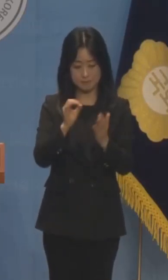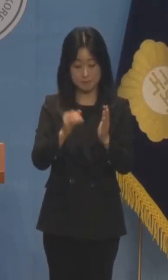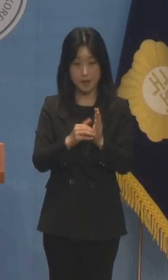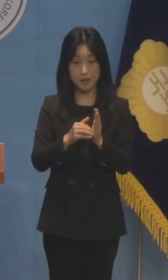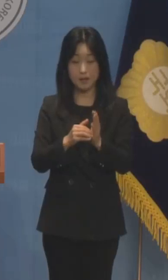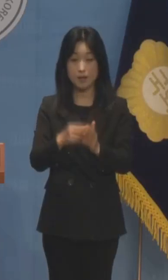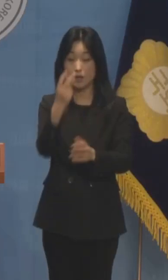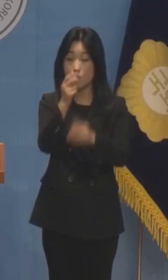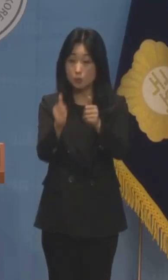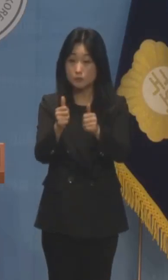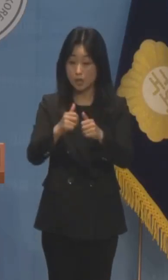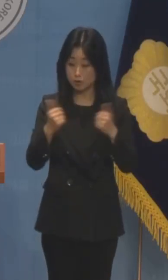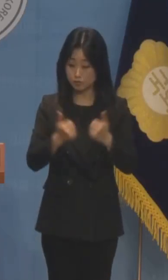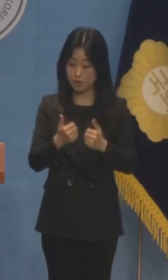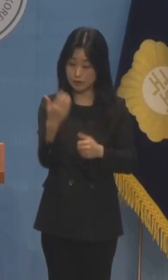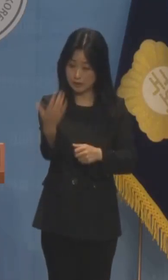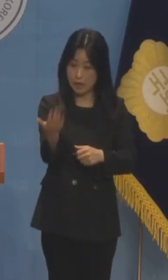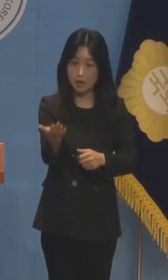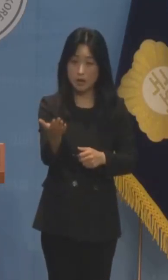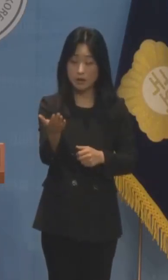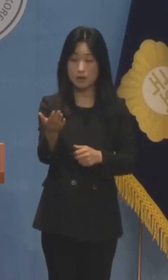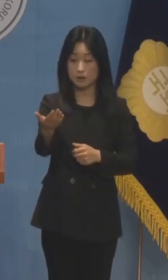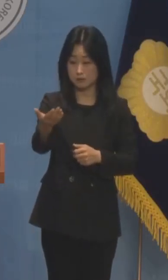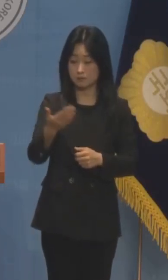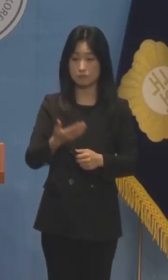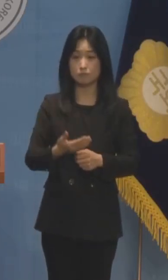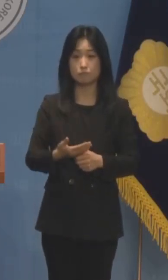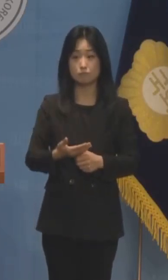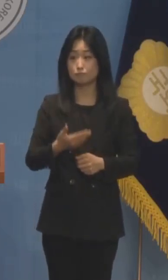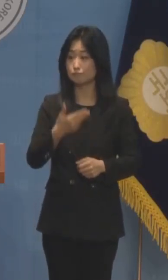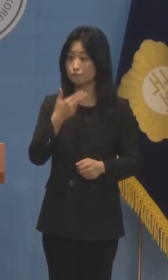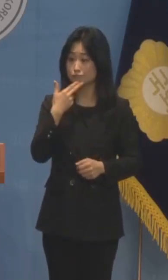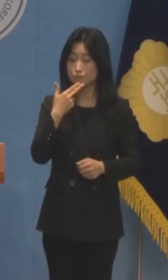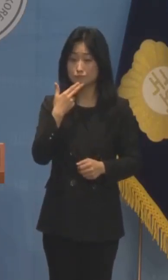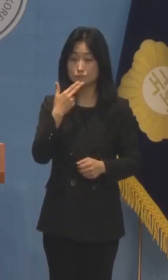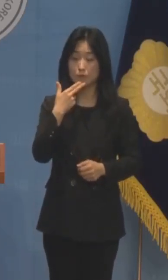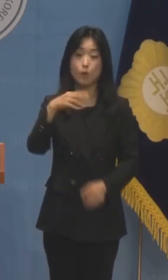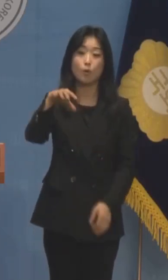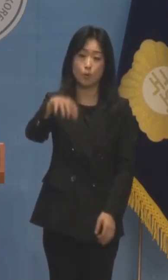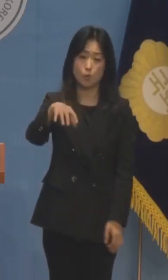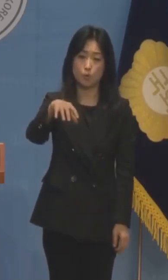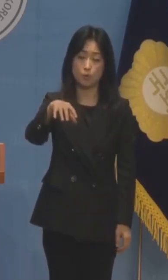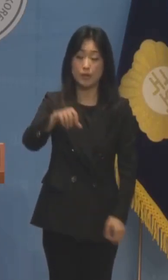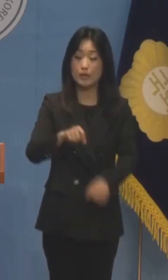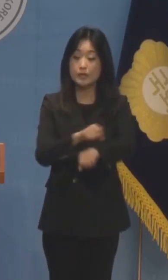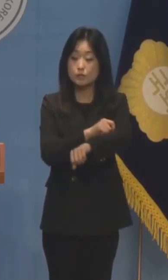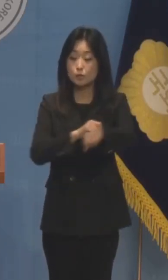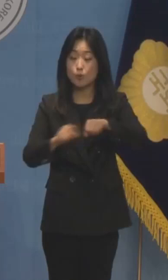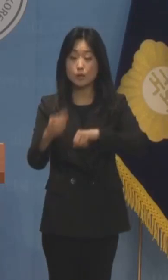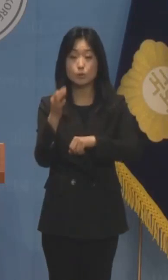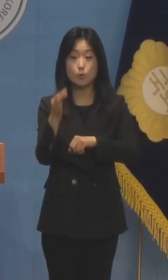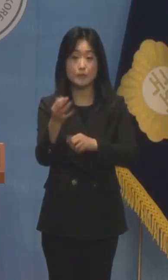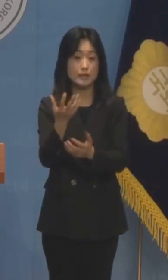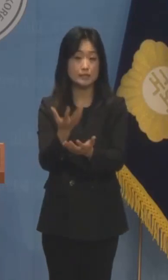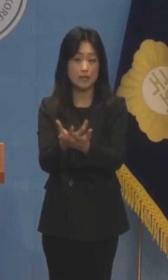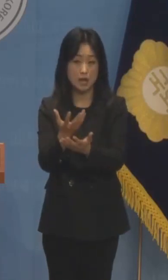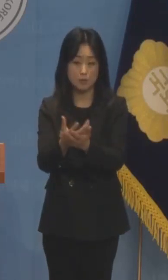요구하는 자료들을 당연하다는 듯 제출하지 않는 기관입니다. 특활비 집행 자료